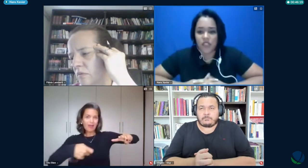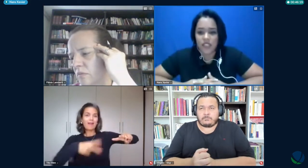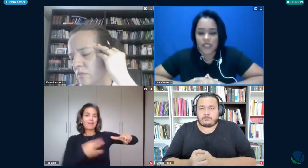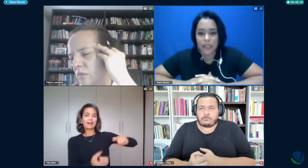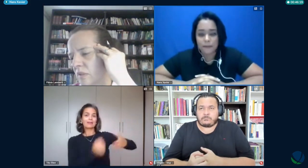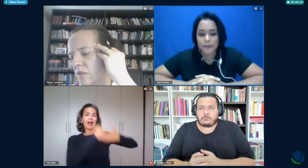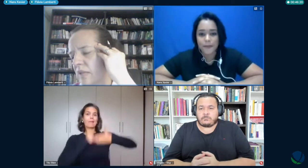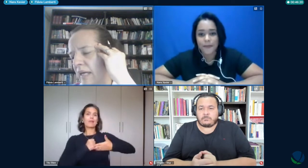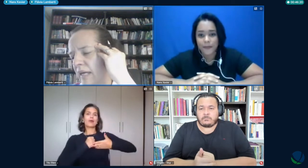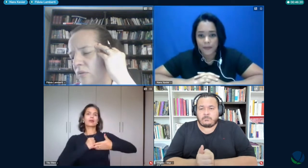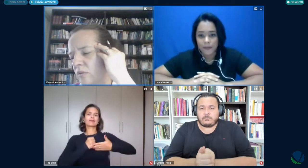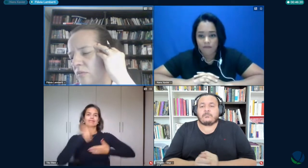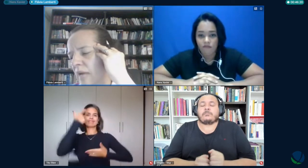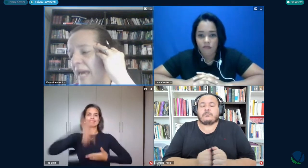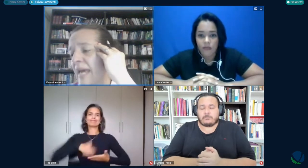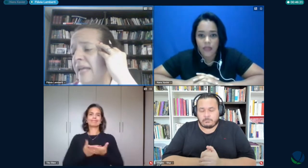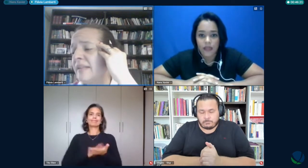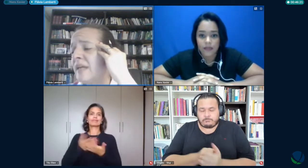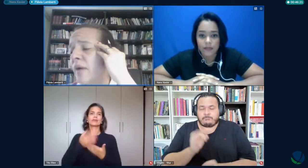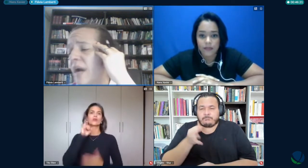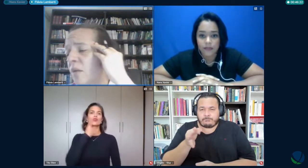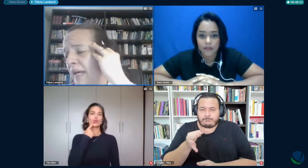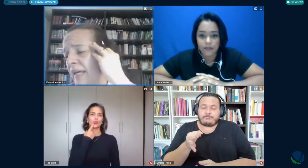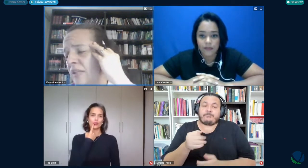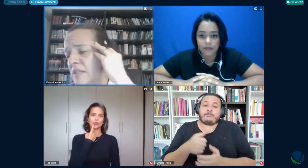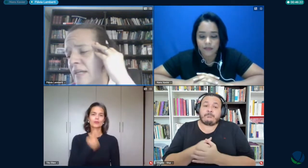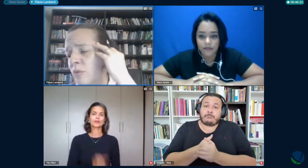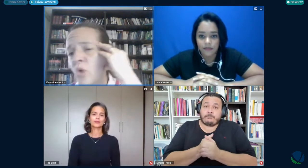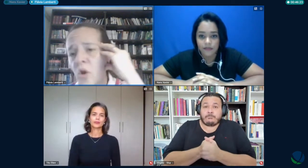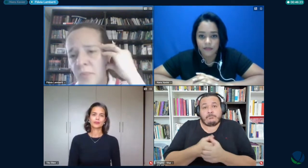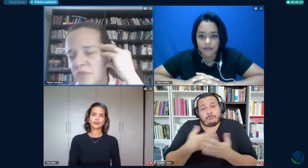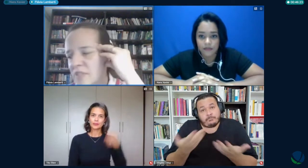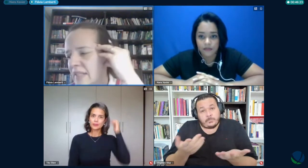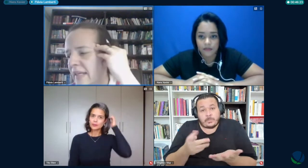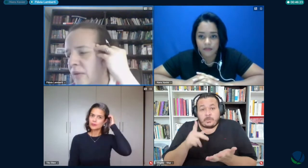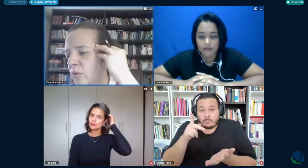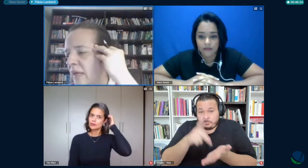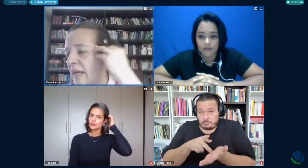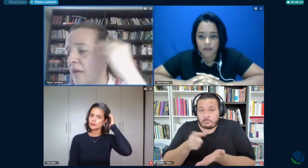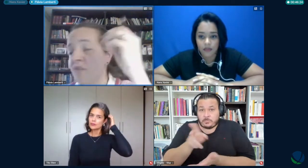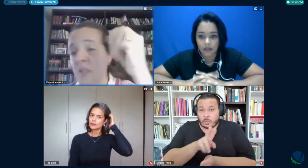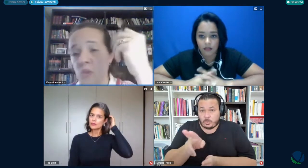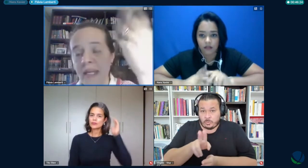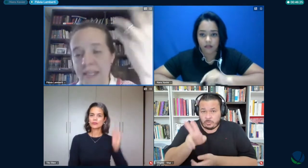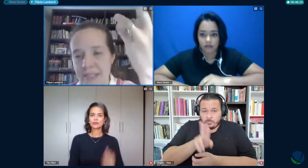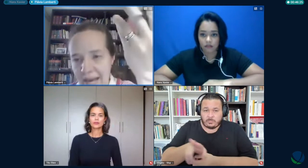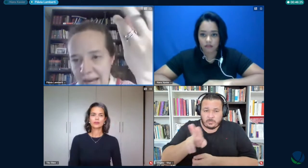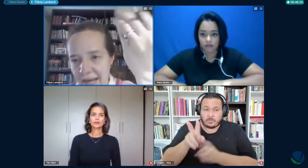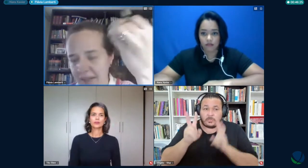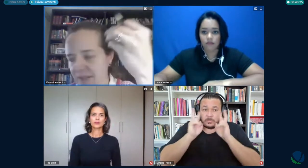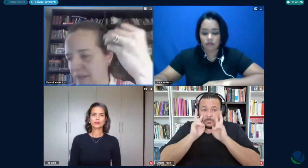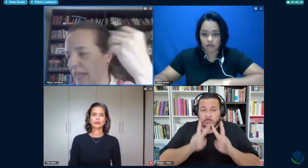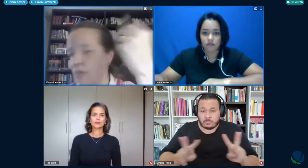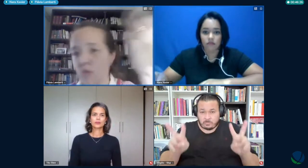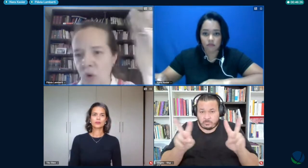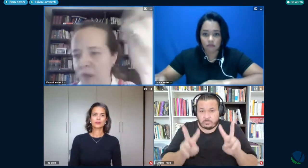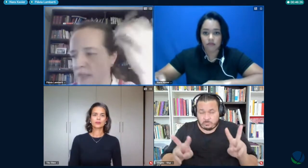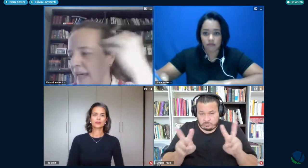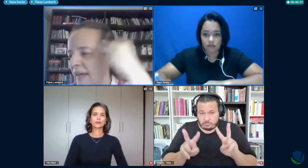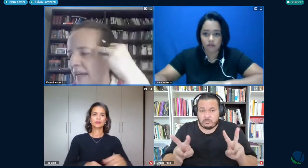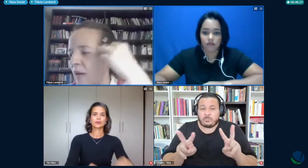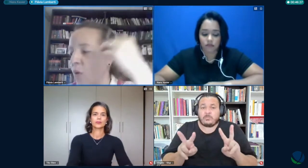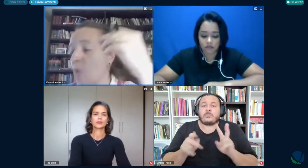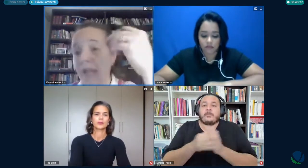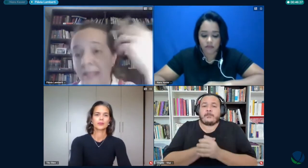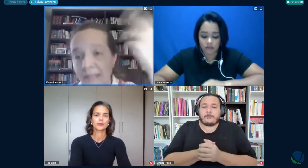espelhado, vamos dizer assim. Certo. Então, realmente, assim, o nome que você deu, visualizar questões,